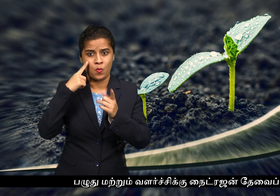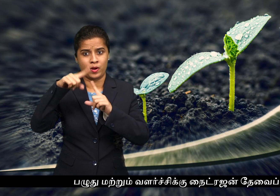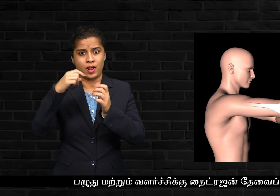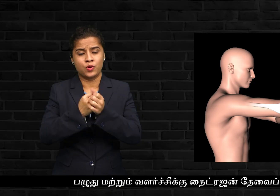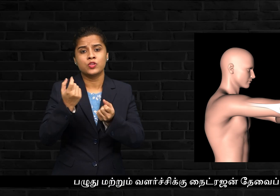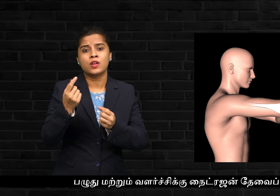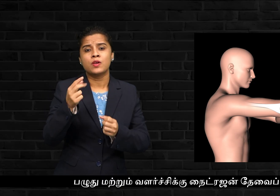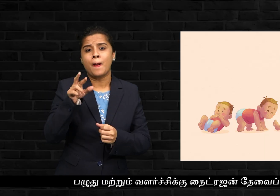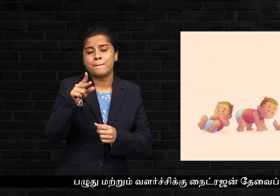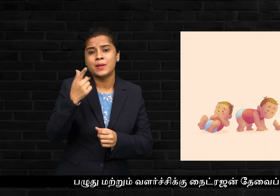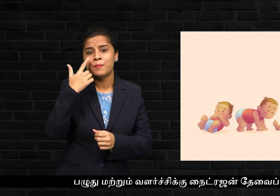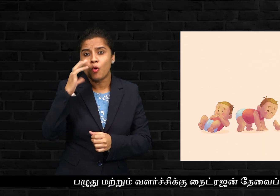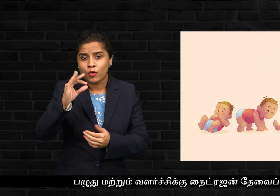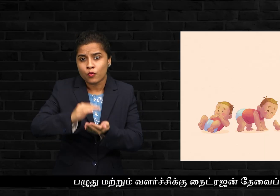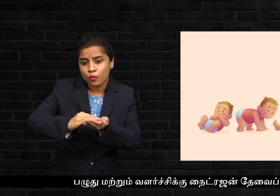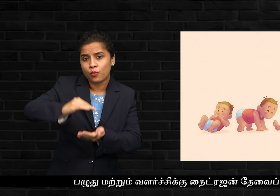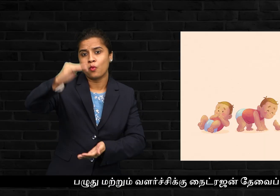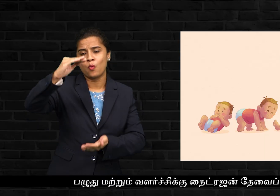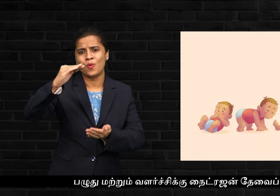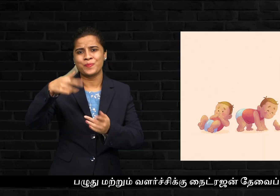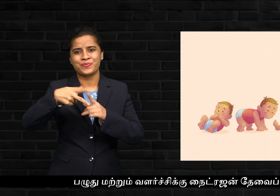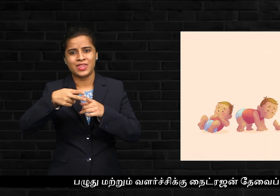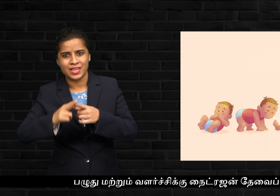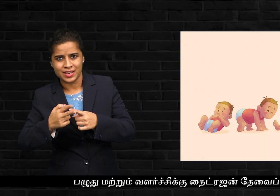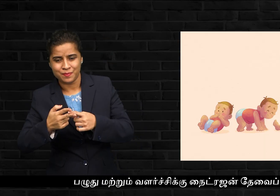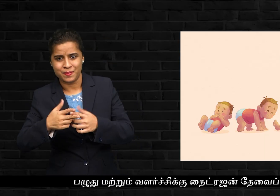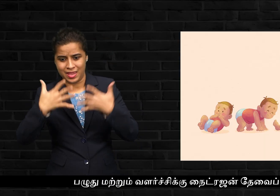பழுது மற்றும் வளர்ச்சிக்கு நைட்ரஜன் தேவைப்படுகிறது.